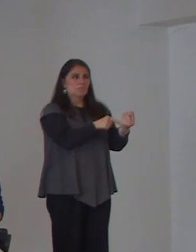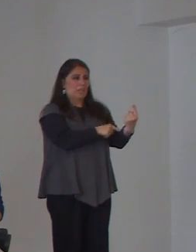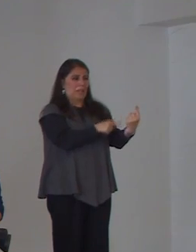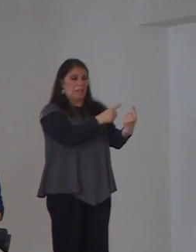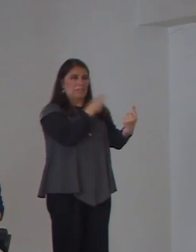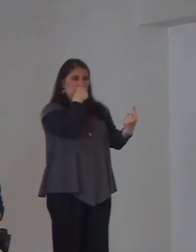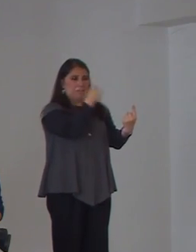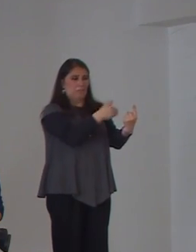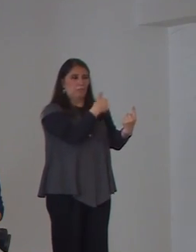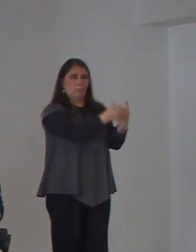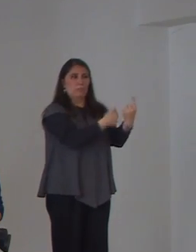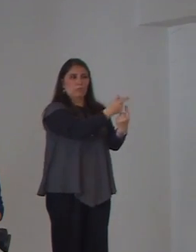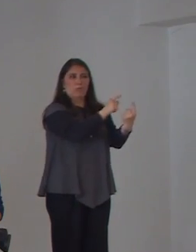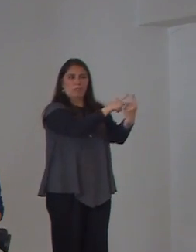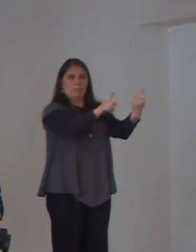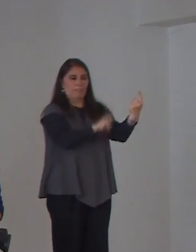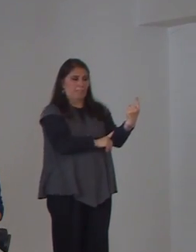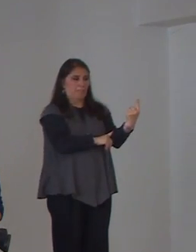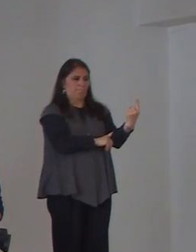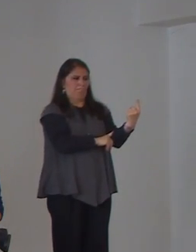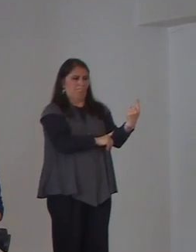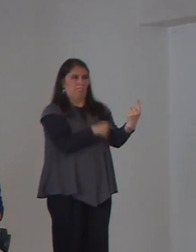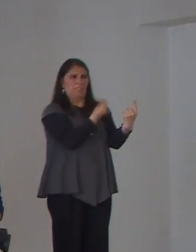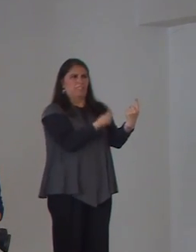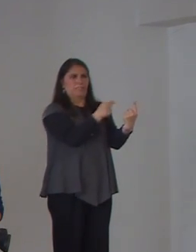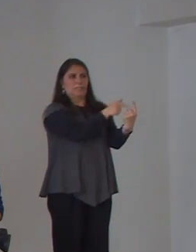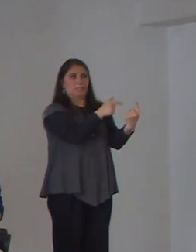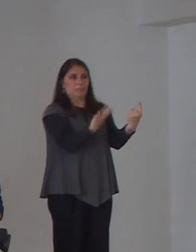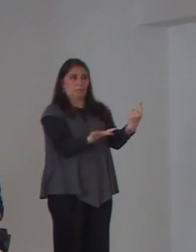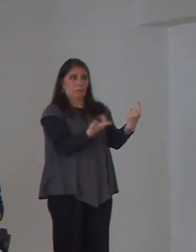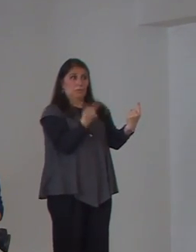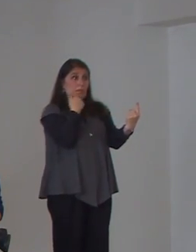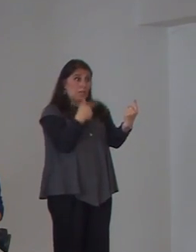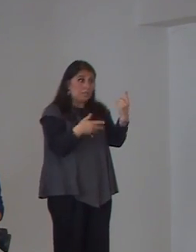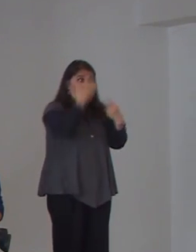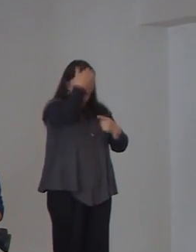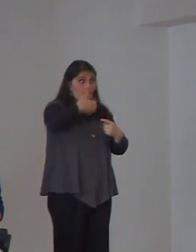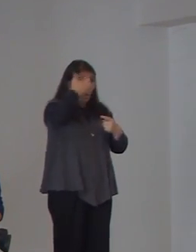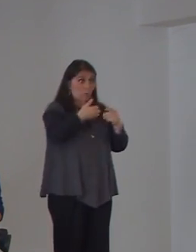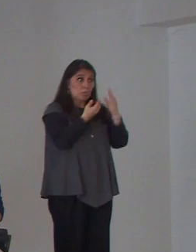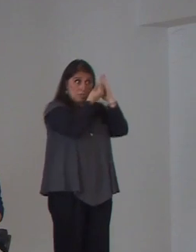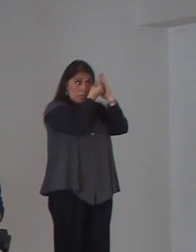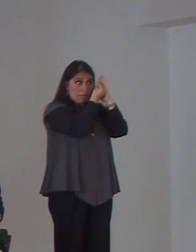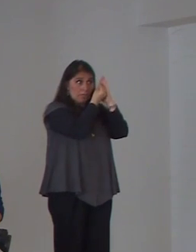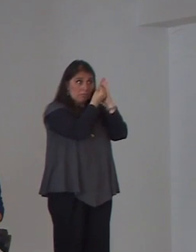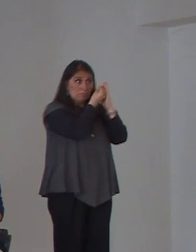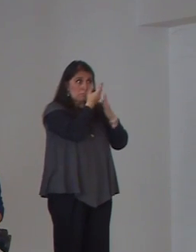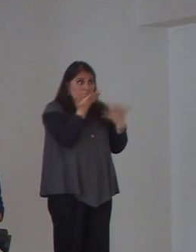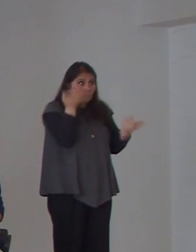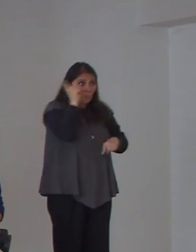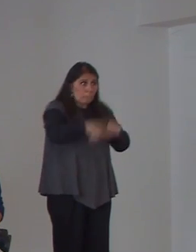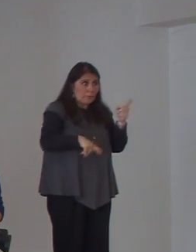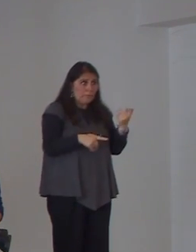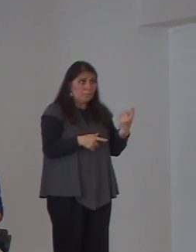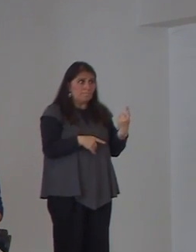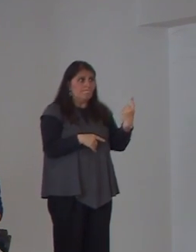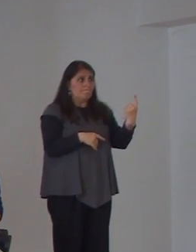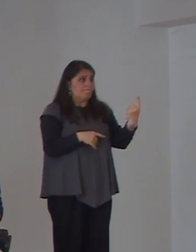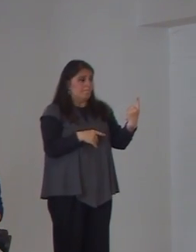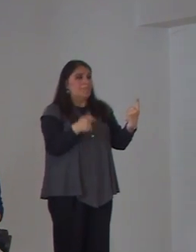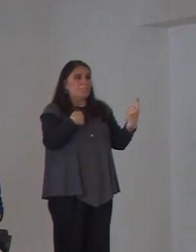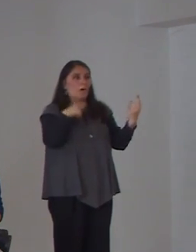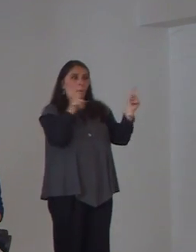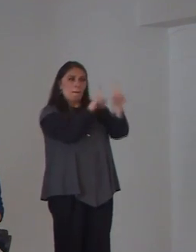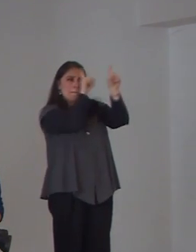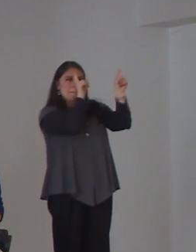que tiene un proceso diferente y que no alcanza esas pruebas a ver? Ahí es como mi gran pregunta y como